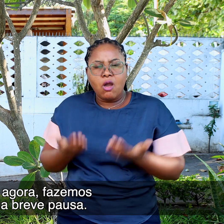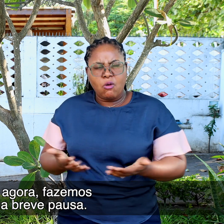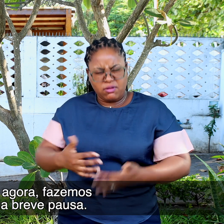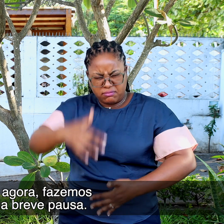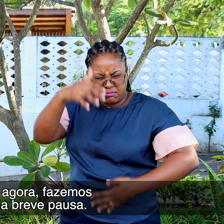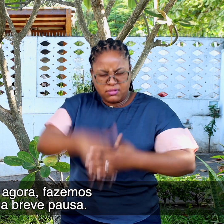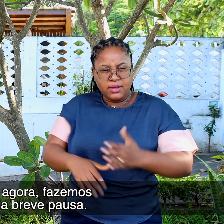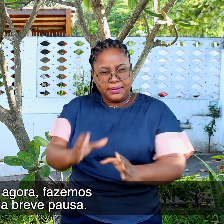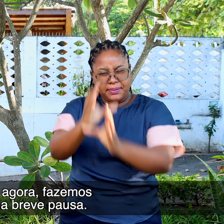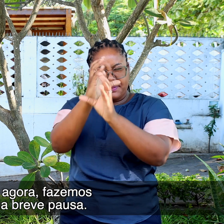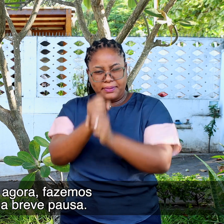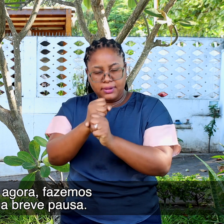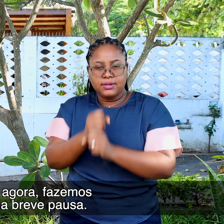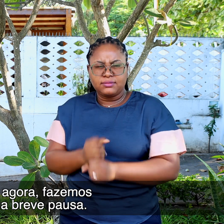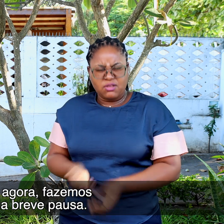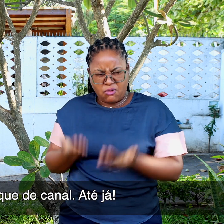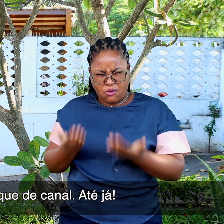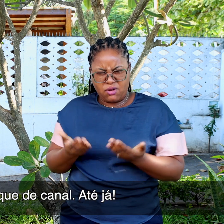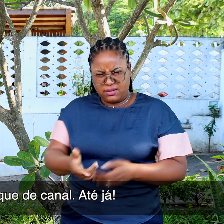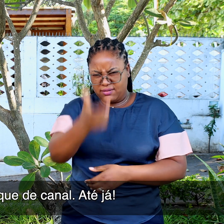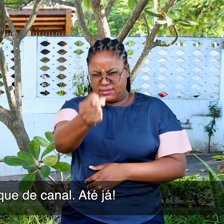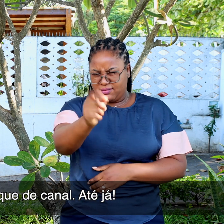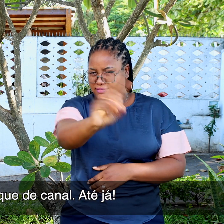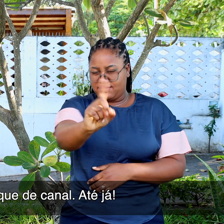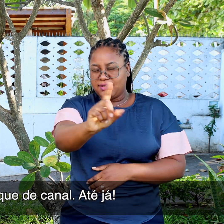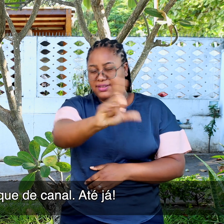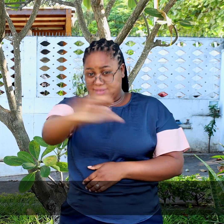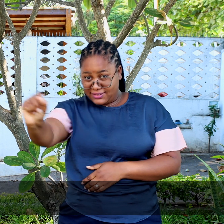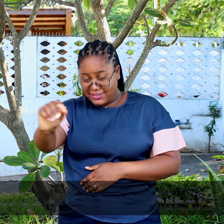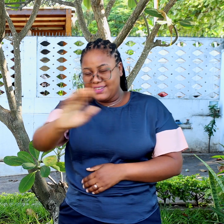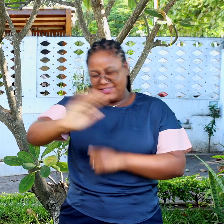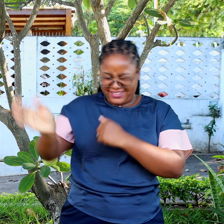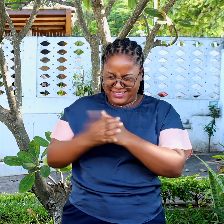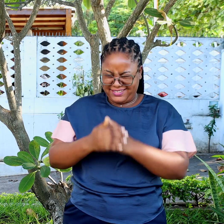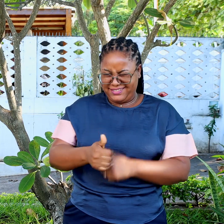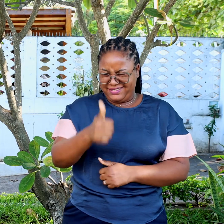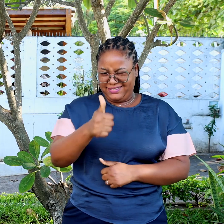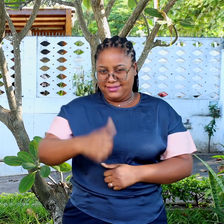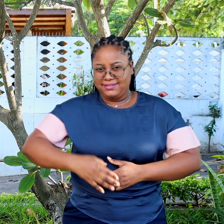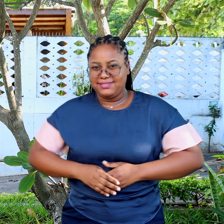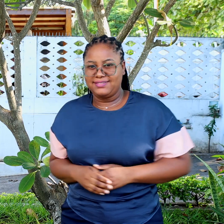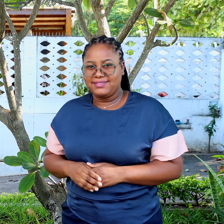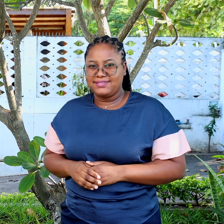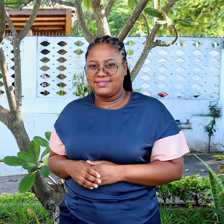Por agora, fazemos uma breve pausa. Não troca de canal. Até já!